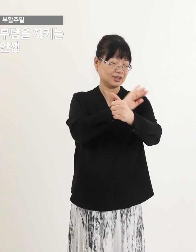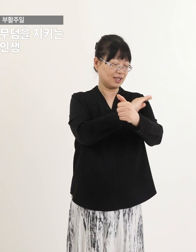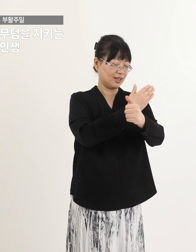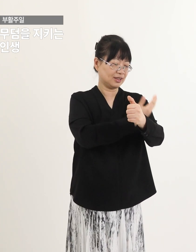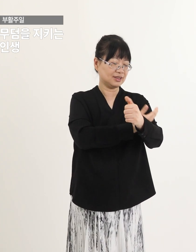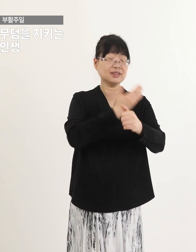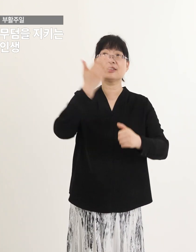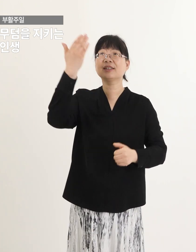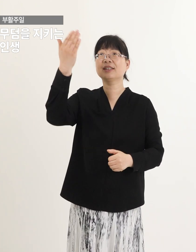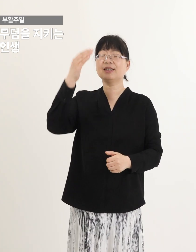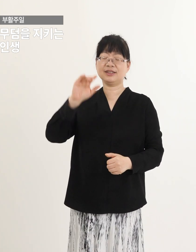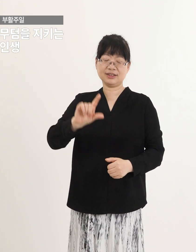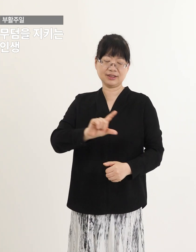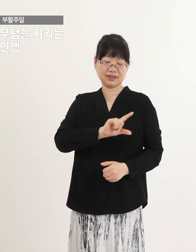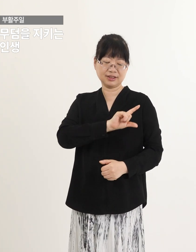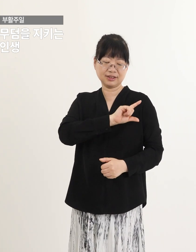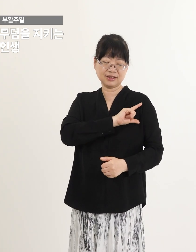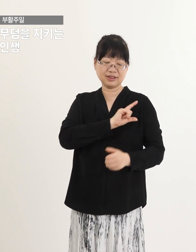능력의 그